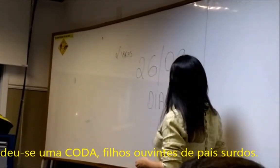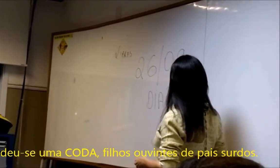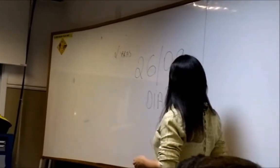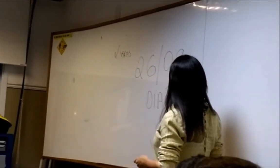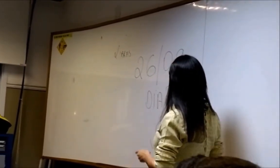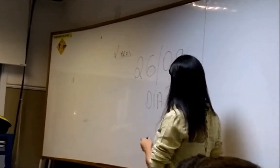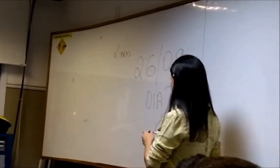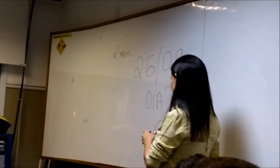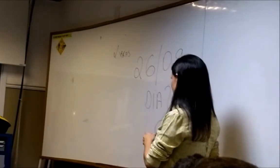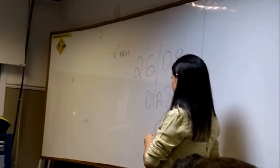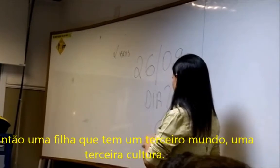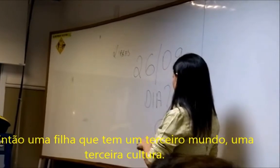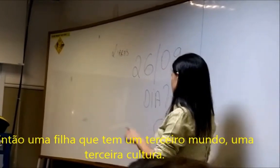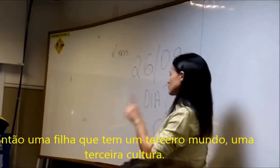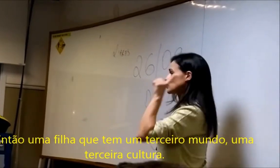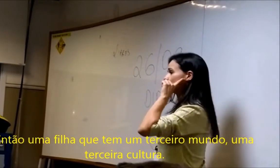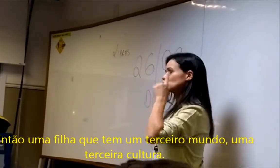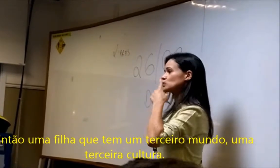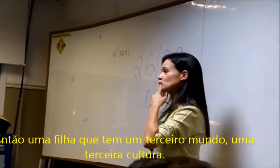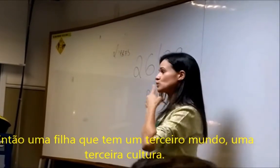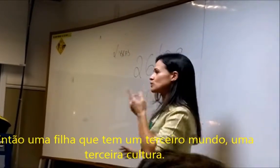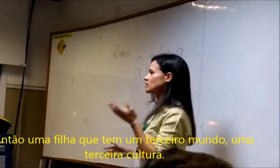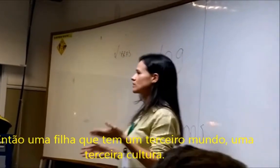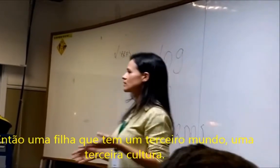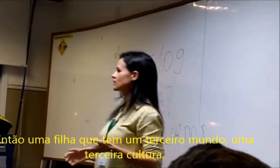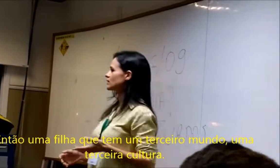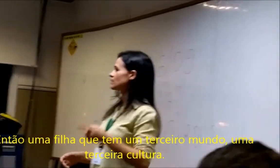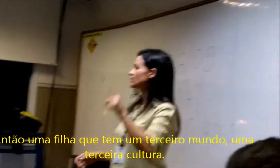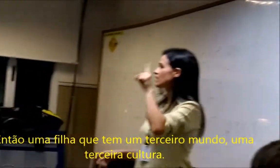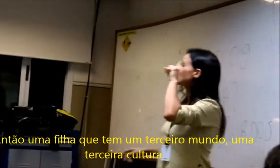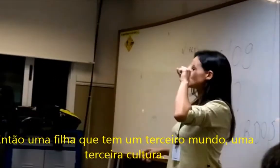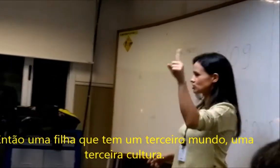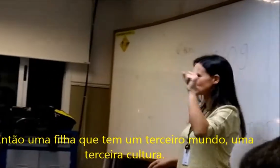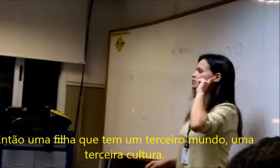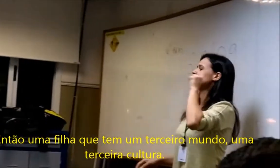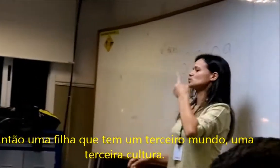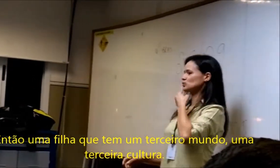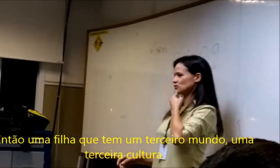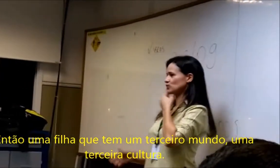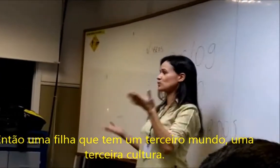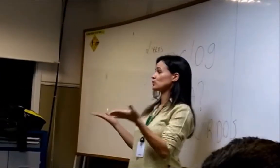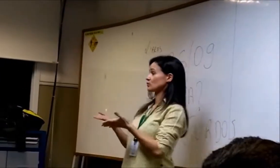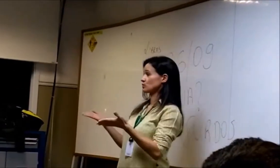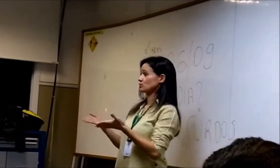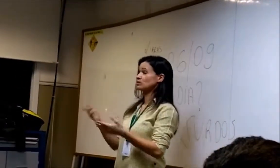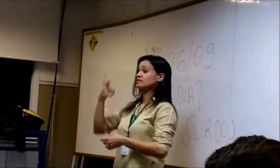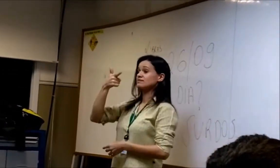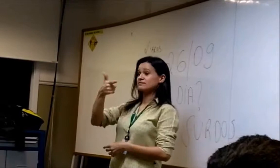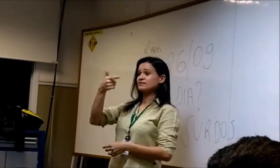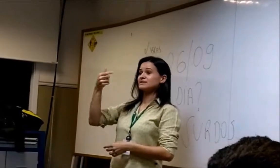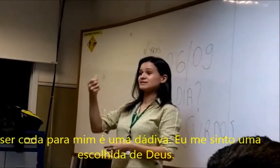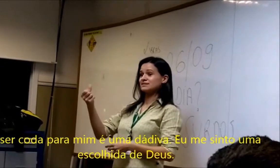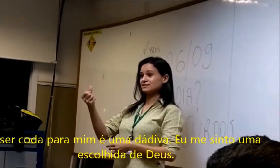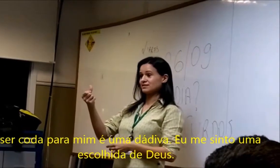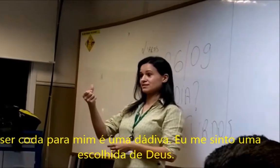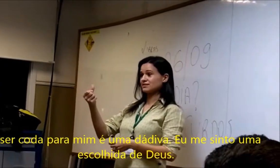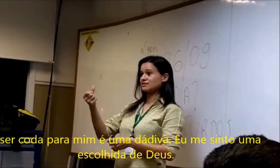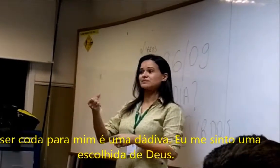filha que tem o terceiro mundo, a terceira cultura. E ser coda, para mim, é uma dádiva, eu